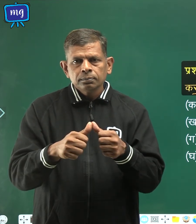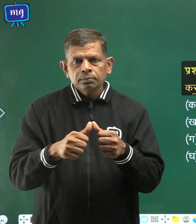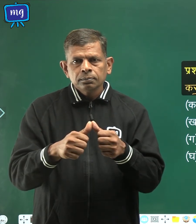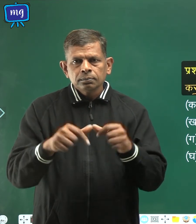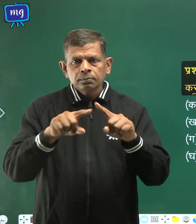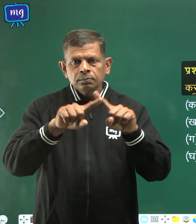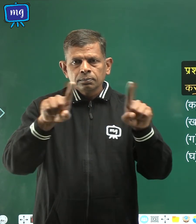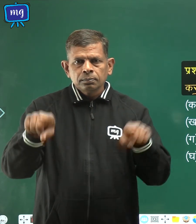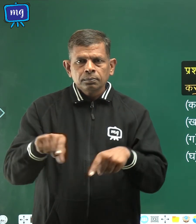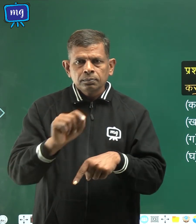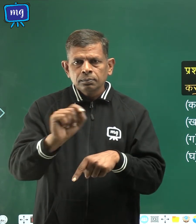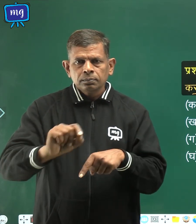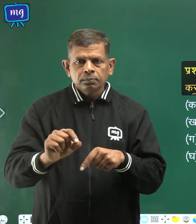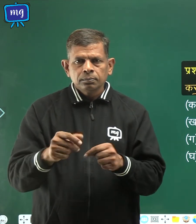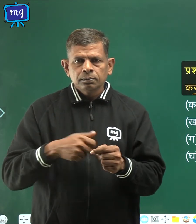ब्रैकेट में लिखिए।